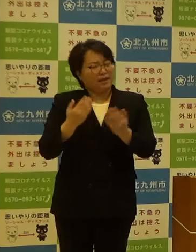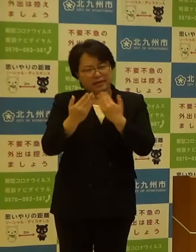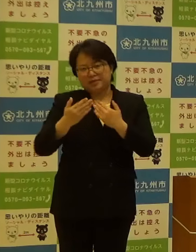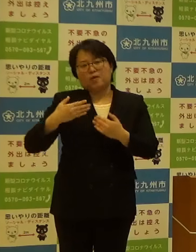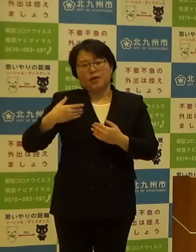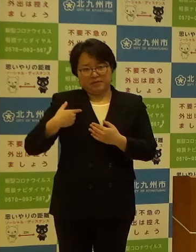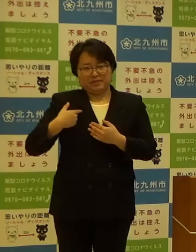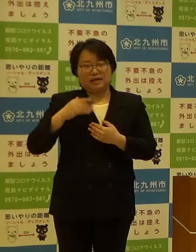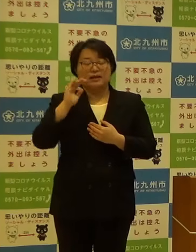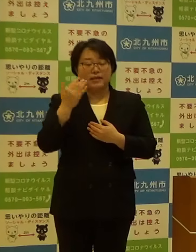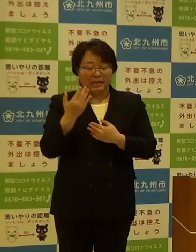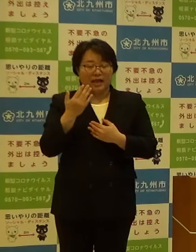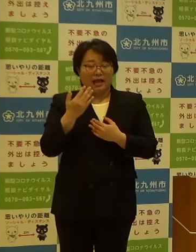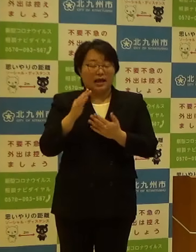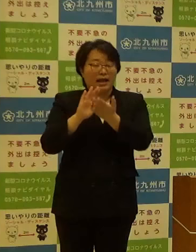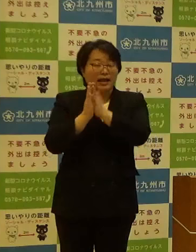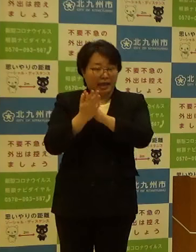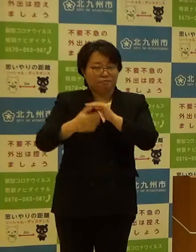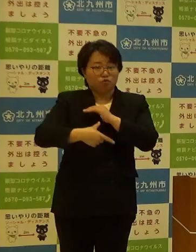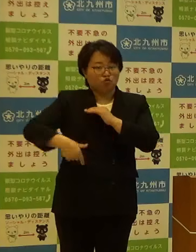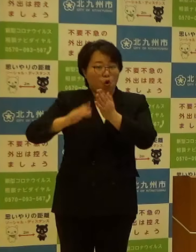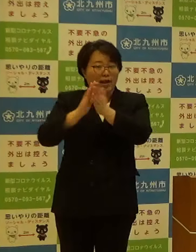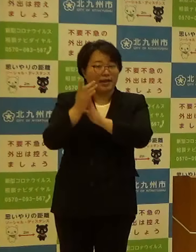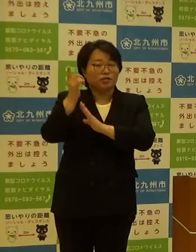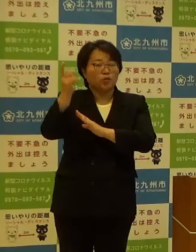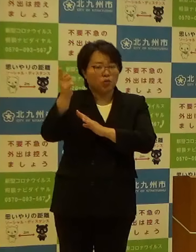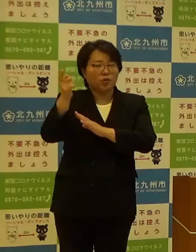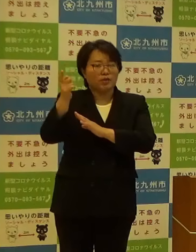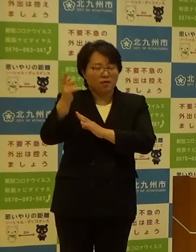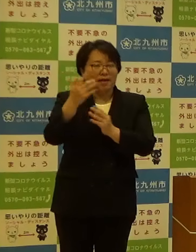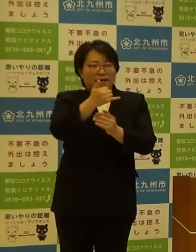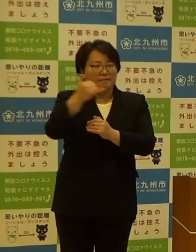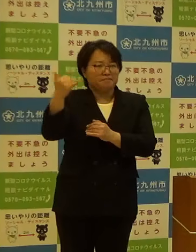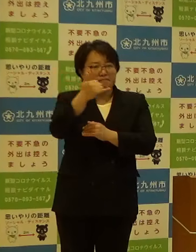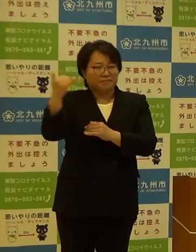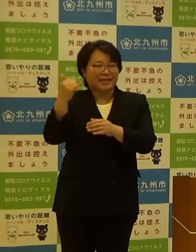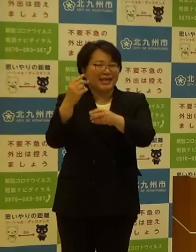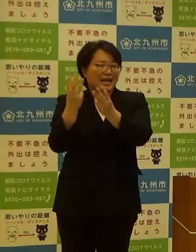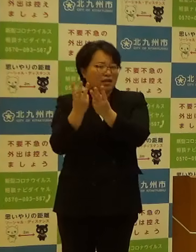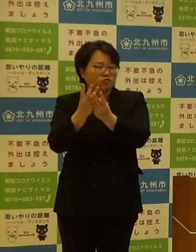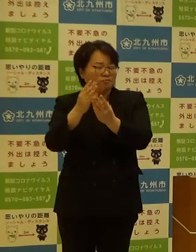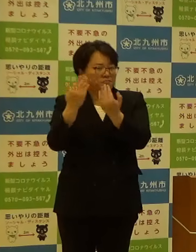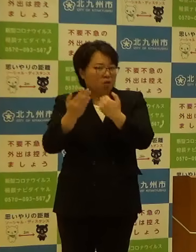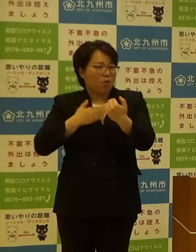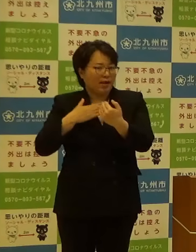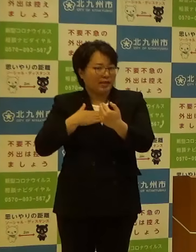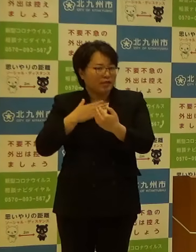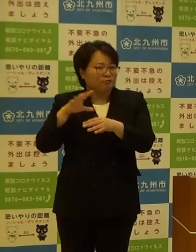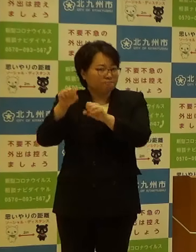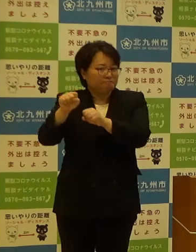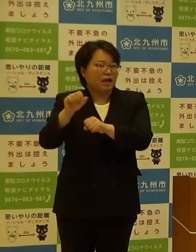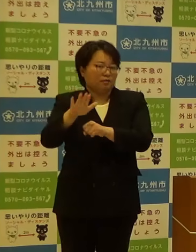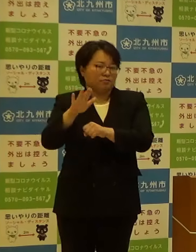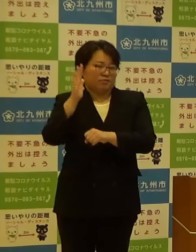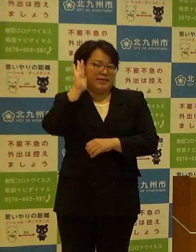絡が入っているという話も、 先ほど市の方にも。 はい、市の方にも入っています。県の方にも話が入っ